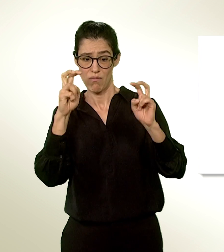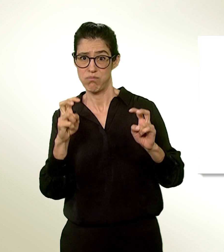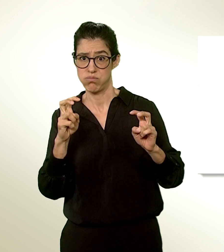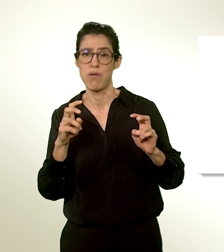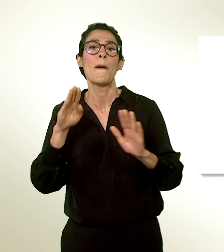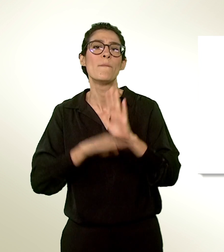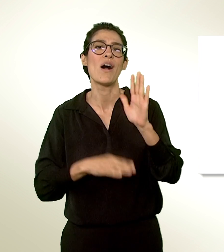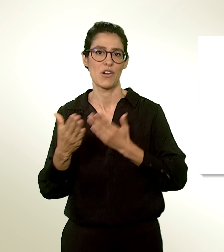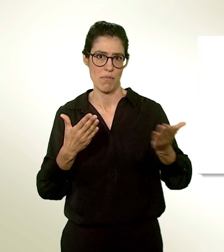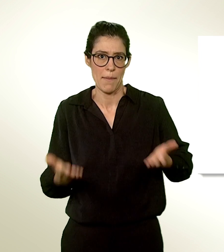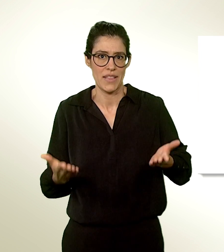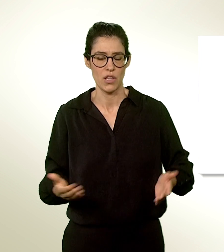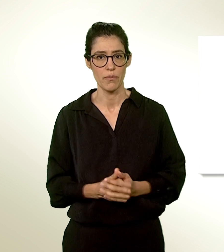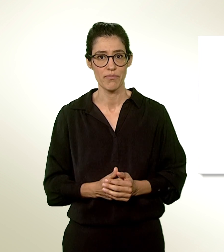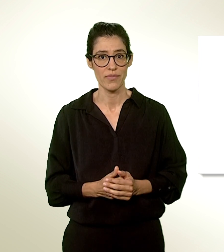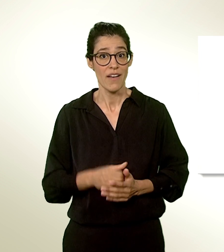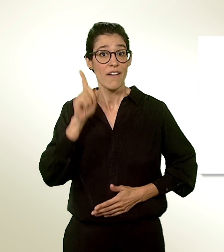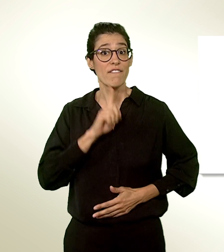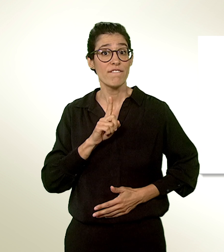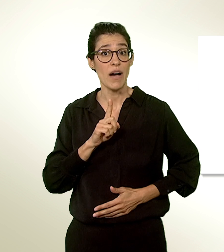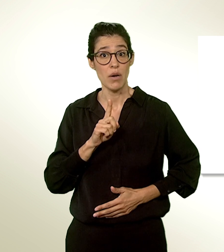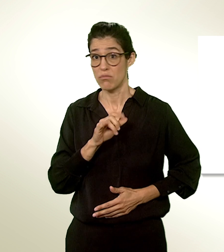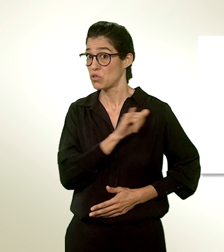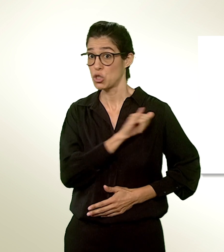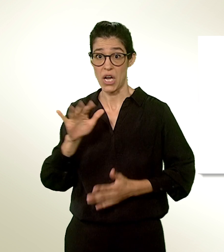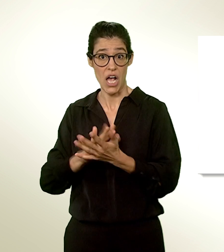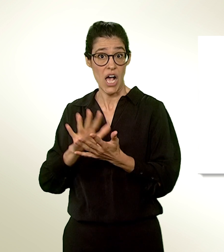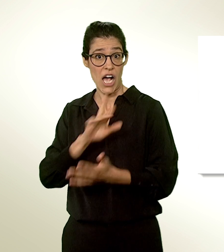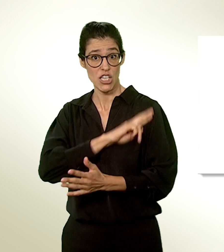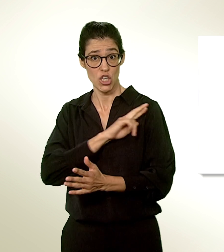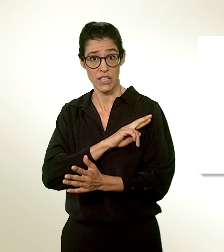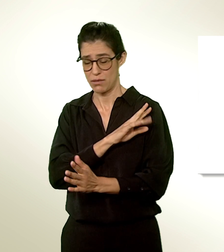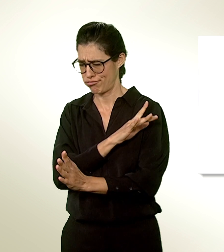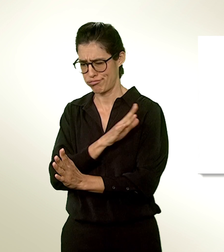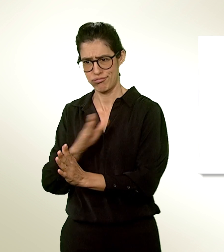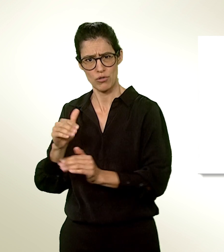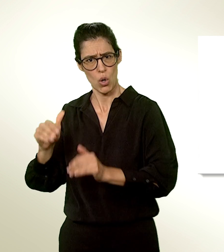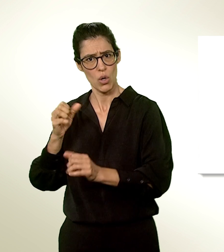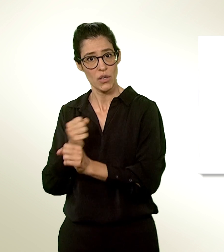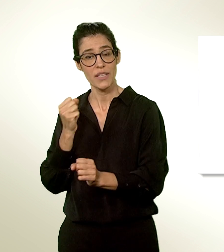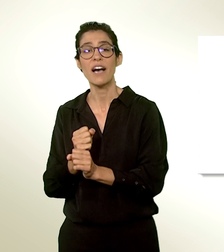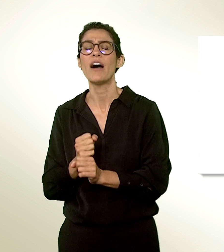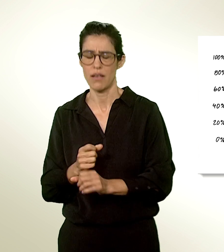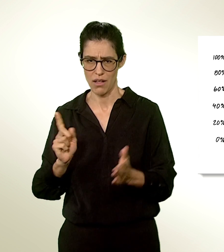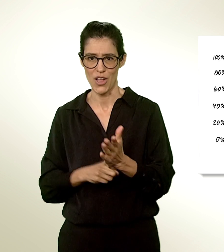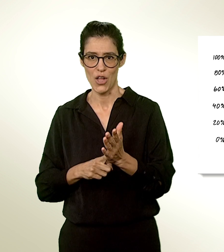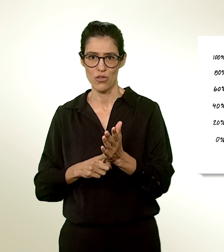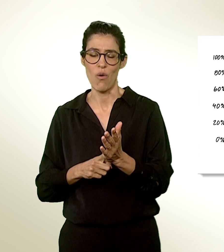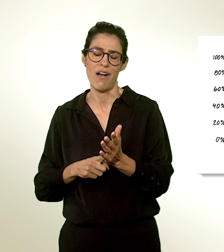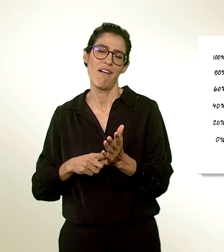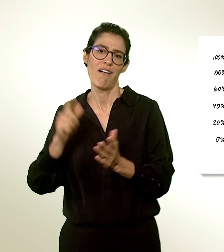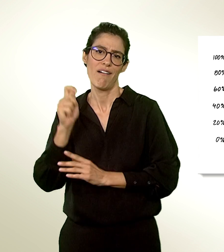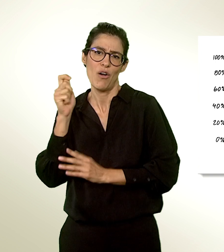qu'aujourd'hui. Celles qui continueront à travailler jusqu'à l'âge de la retraite auront droit à un supplément de rente à vie.